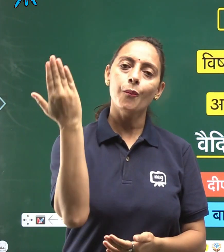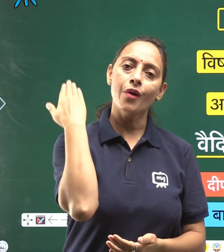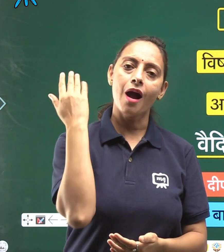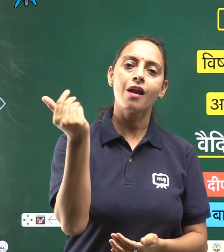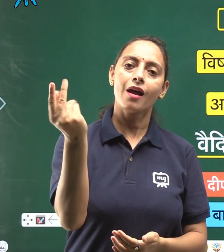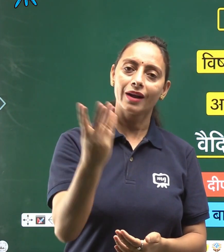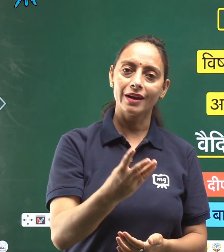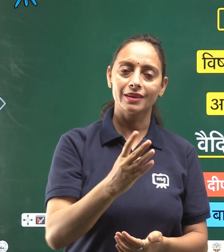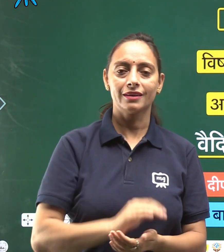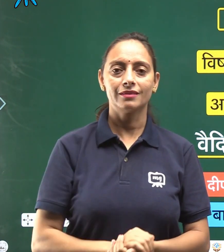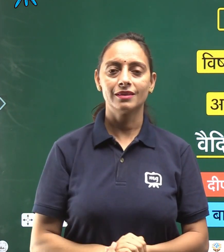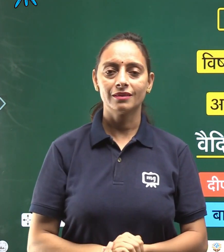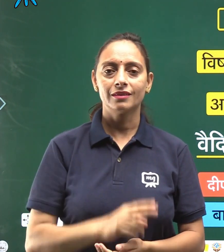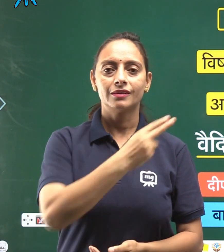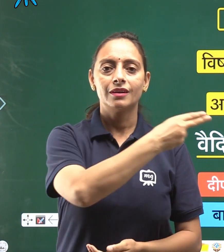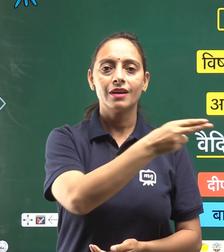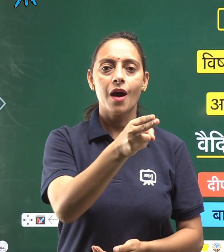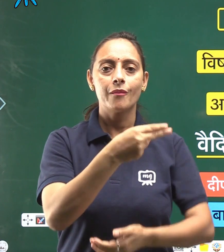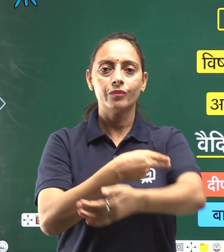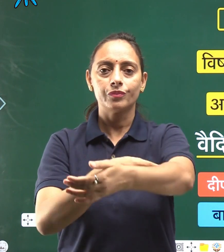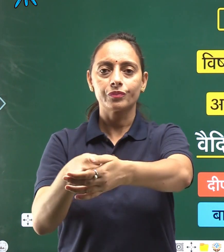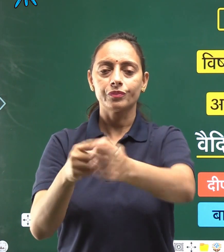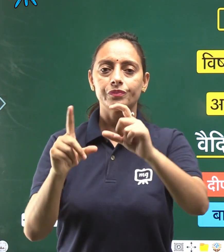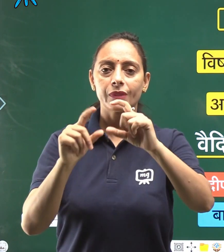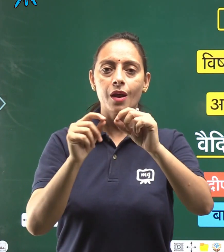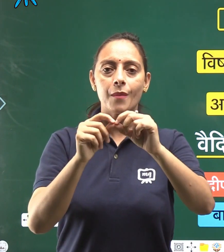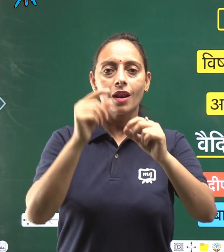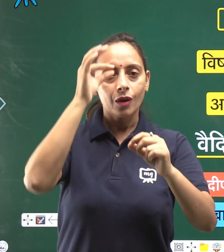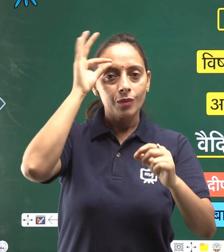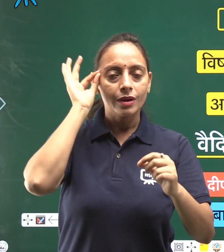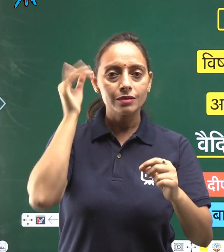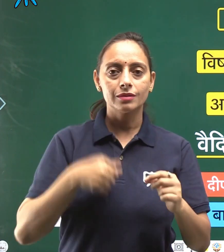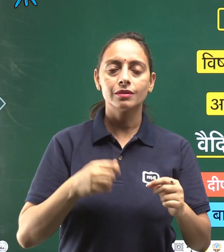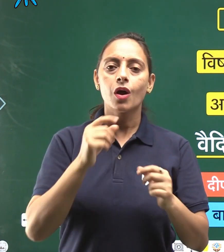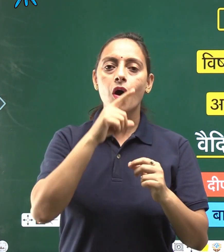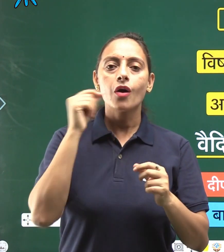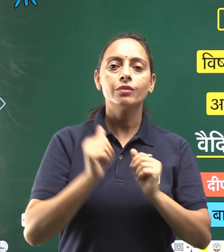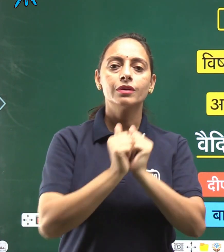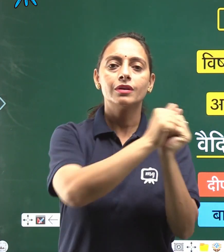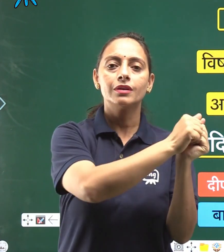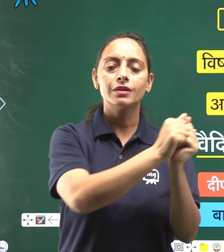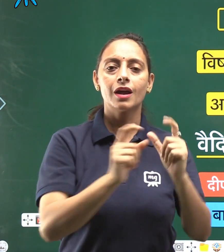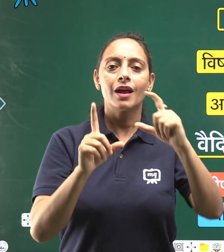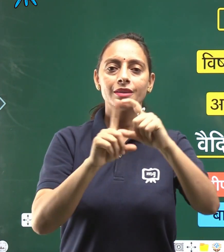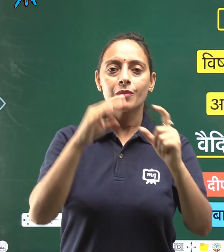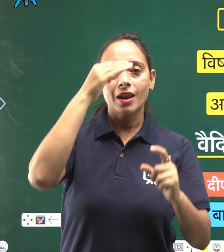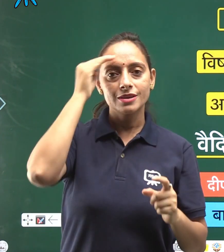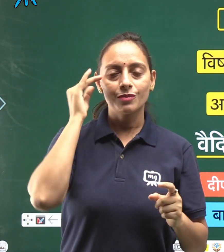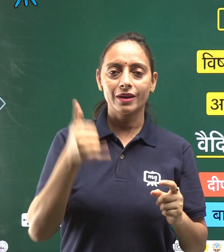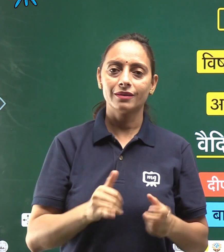गणित। मेरा नाम बाला कुमारी है और मेरे साथ दीपमाला शर्मा